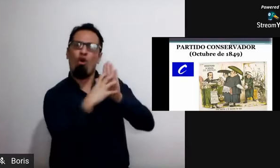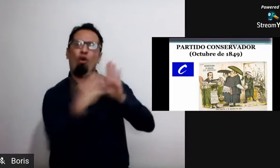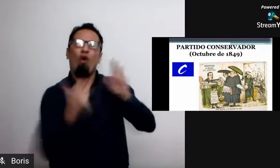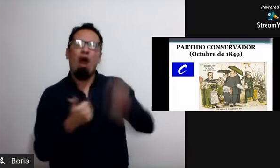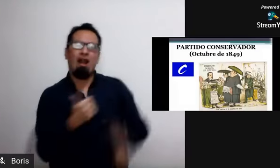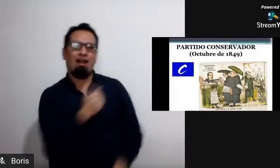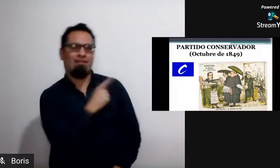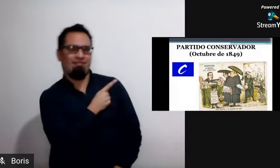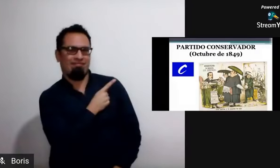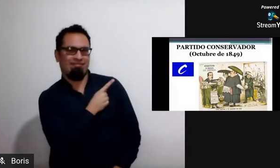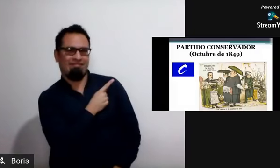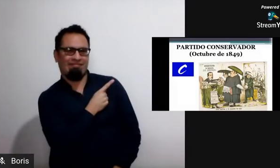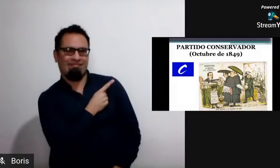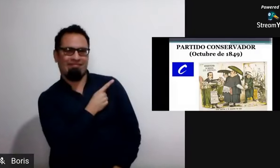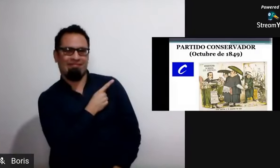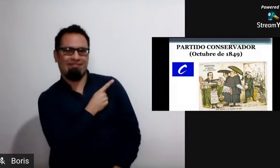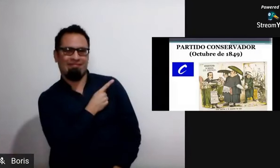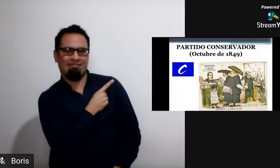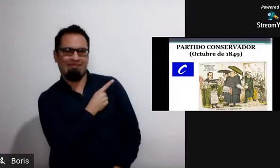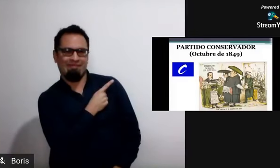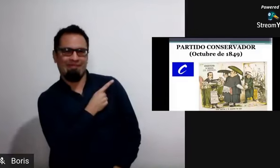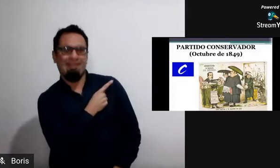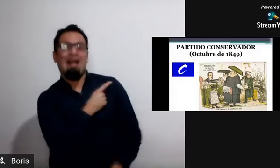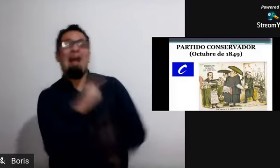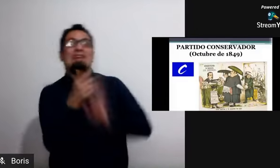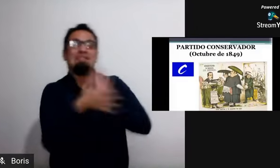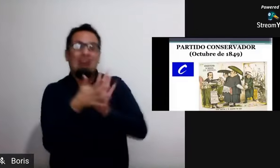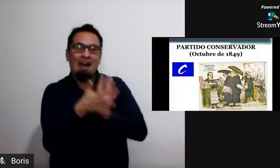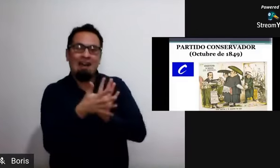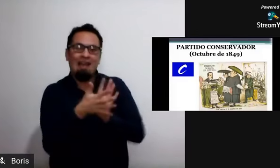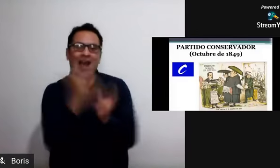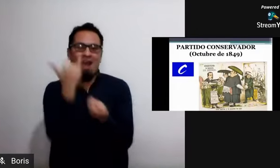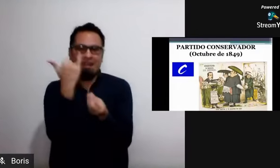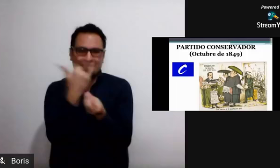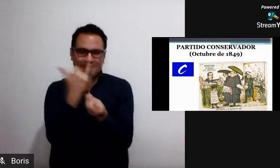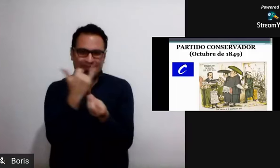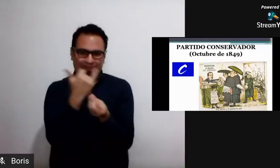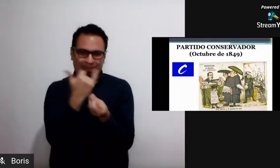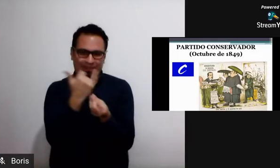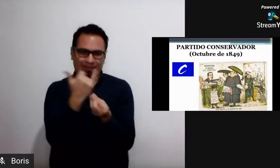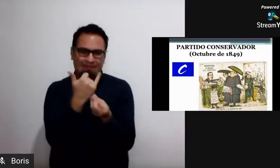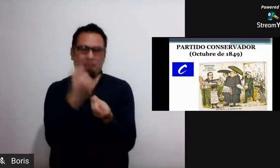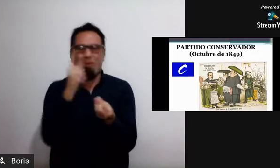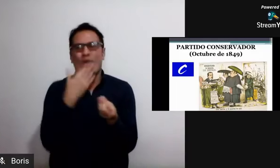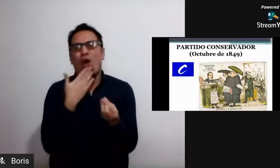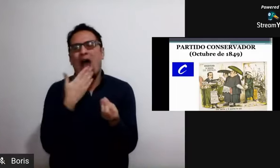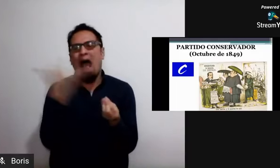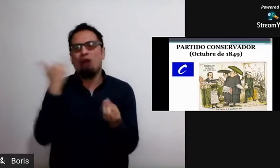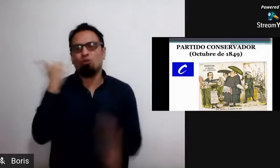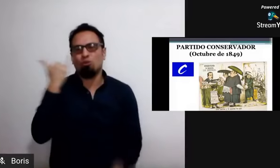de 1849, el Partido Conservador, la señal que utilizo es esta precisamente por el color